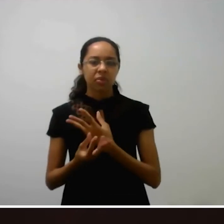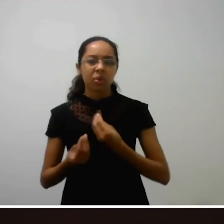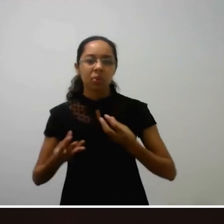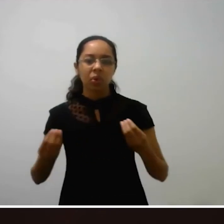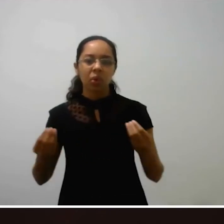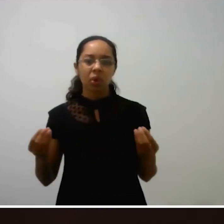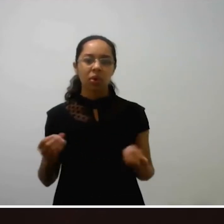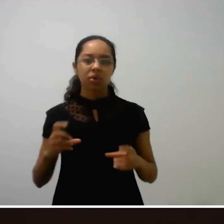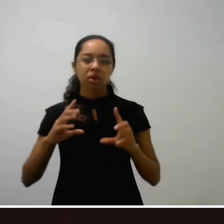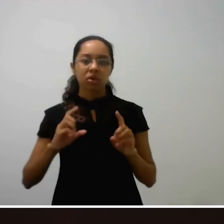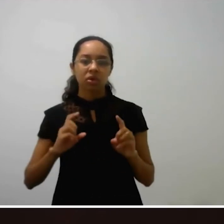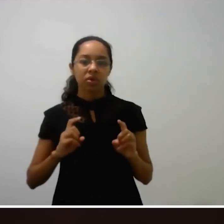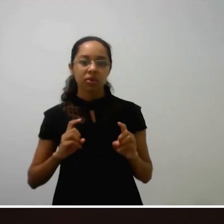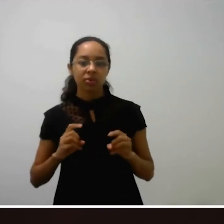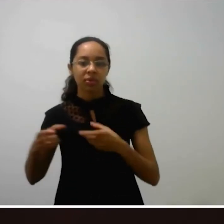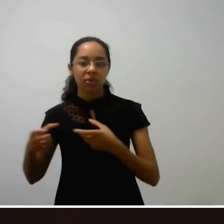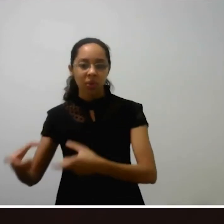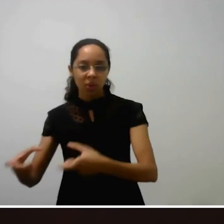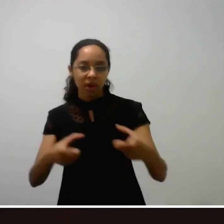SEAP.